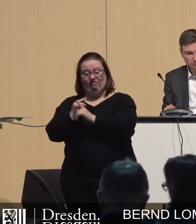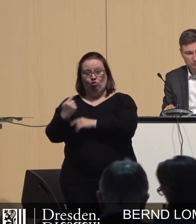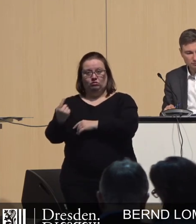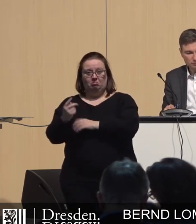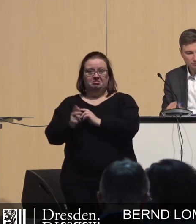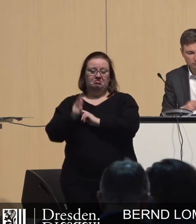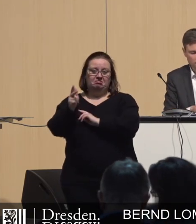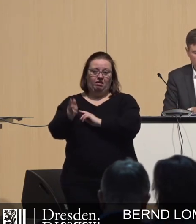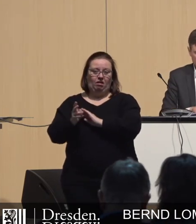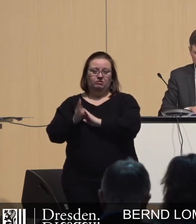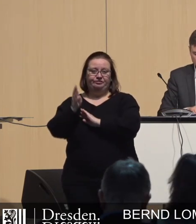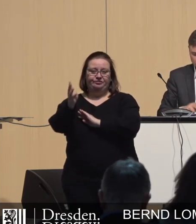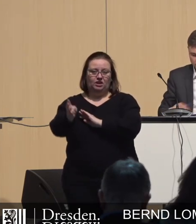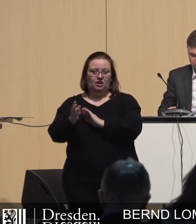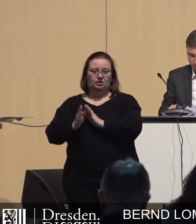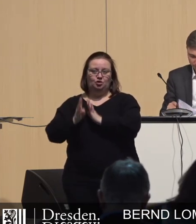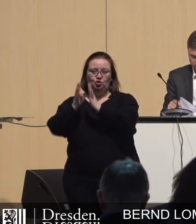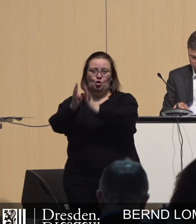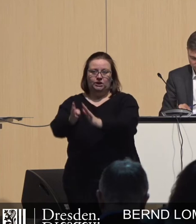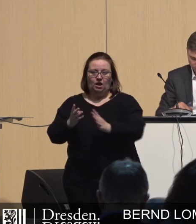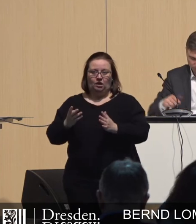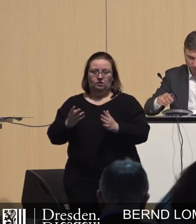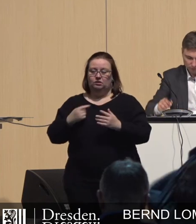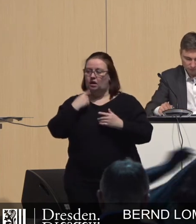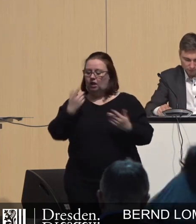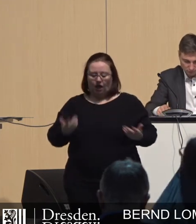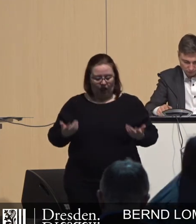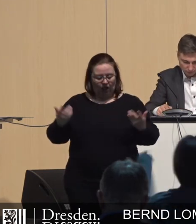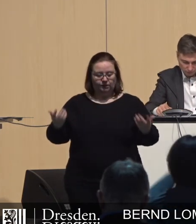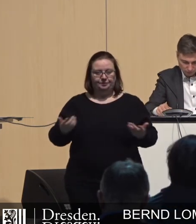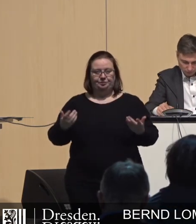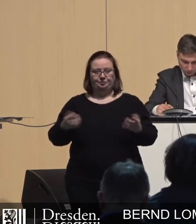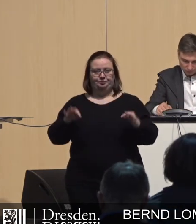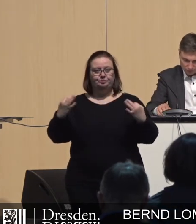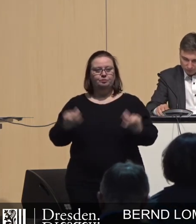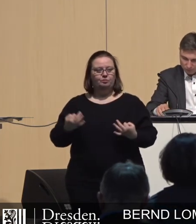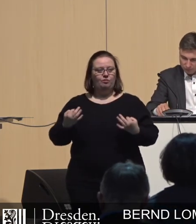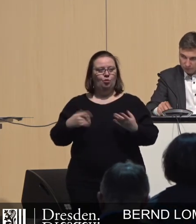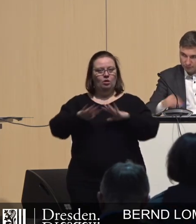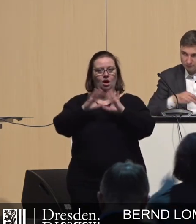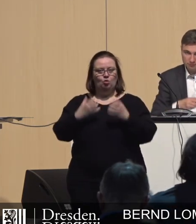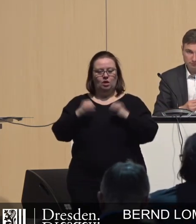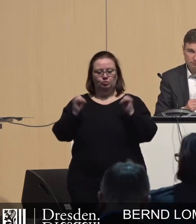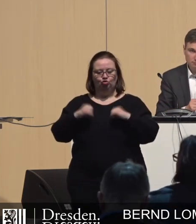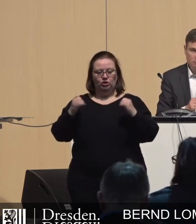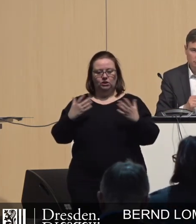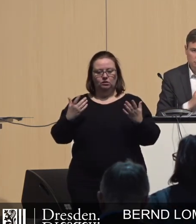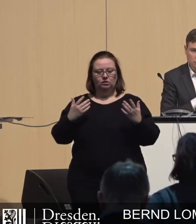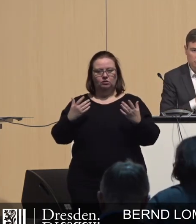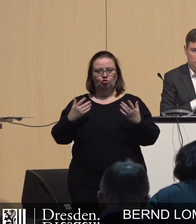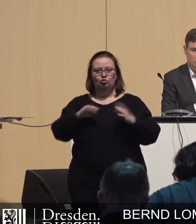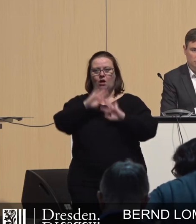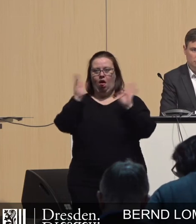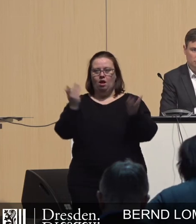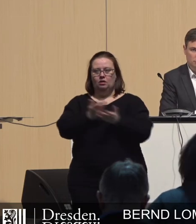in 3 Jahren, in 4 Jahren, in 9 Jahren sagt, wir brauchen eigentlich nur noch den Haushalt zu beschließen. Es ist